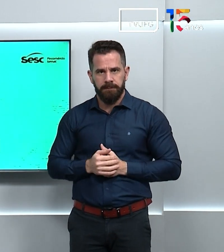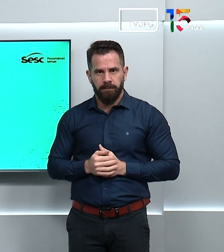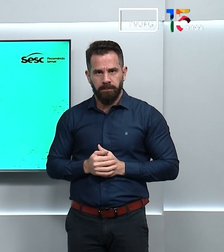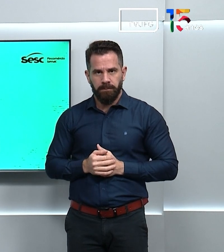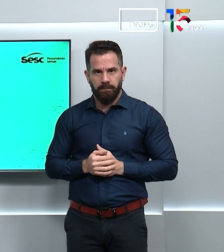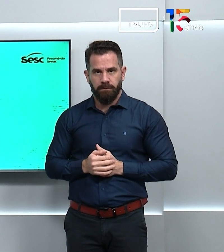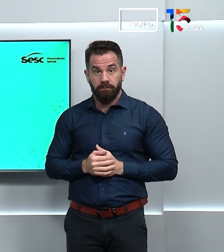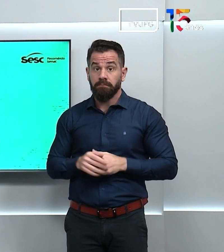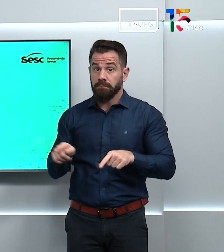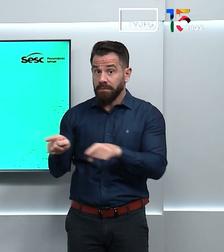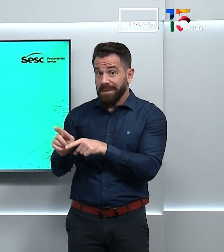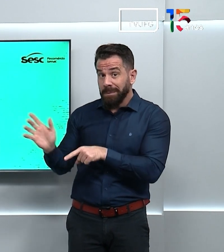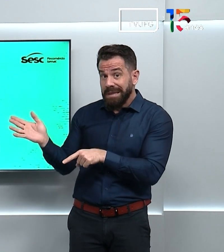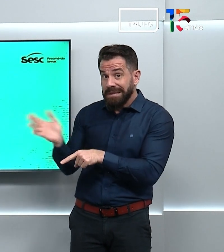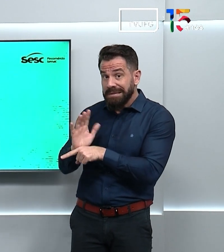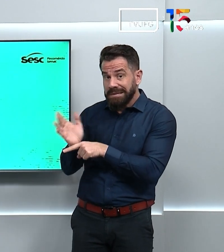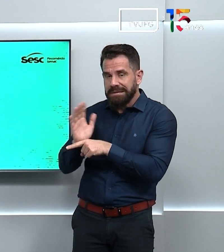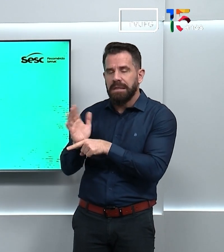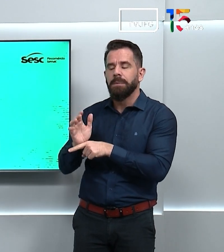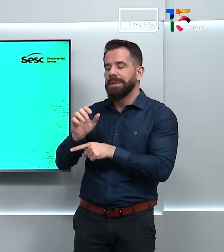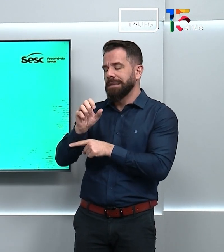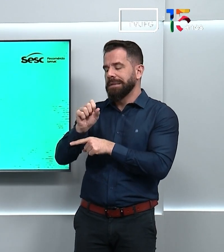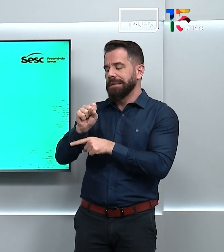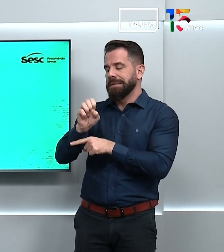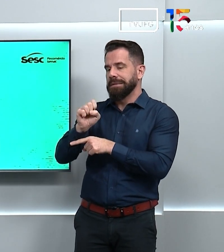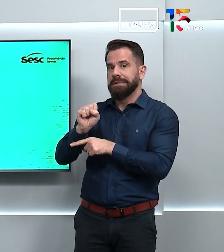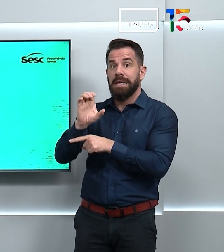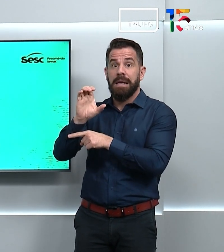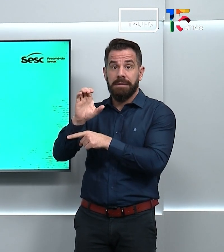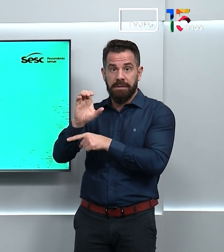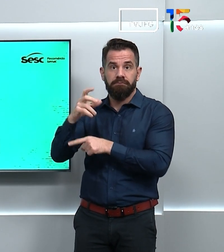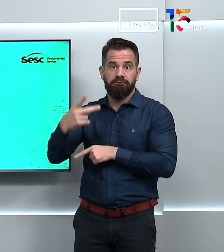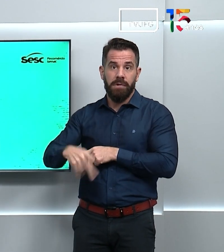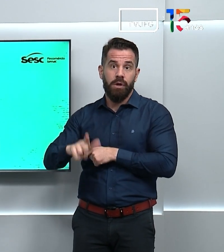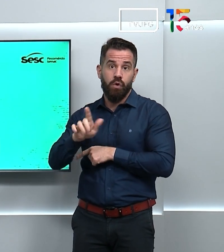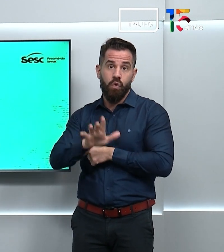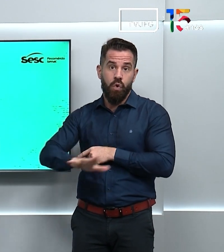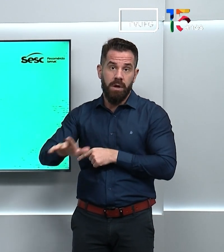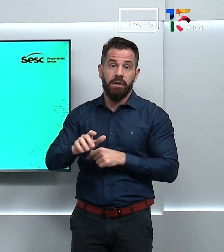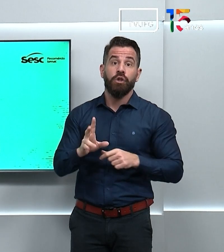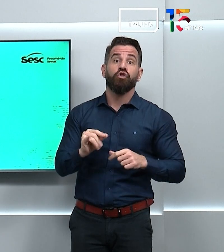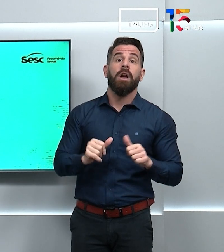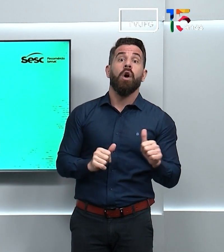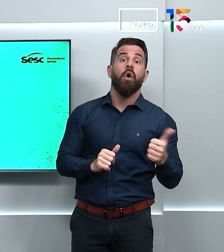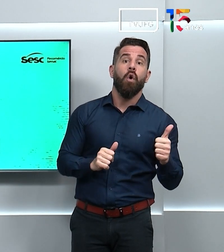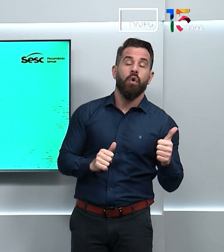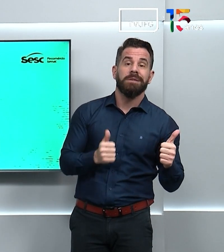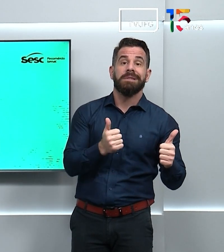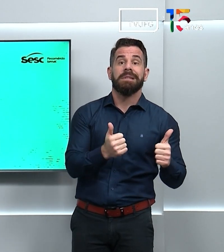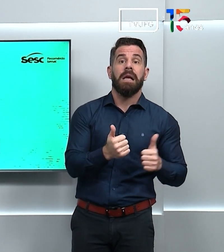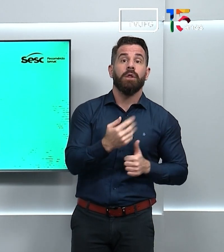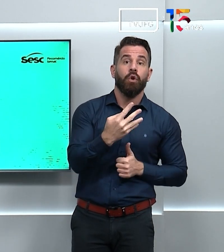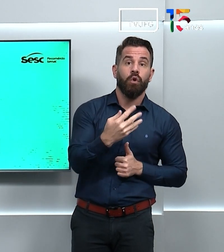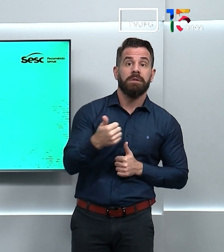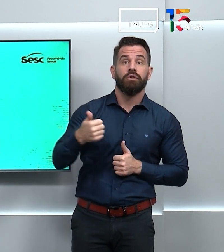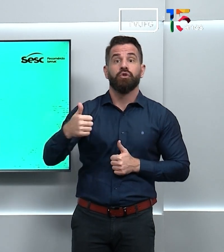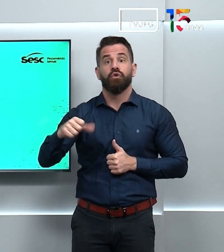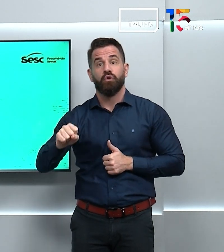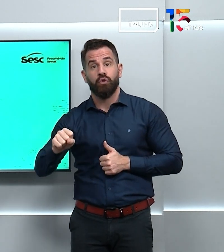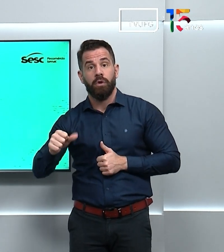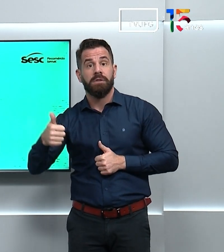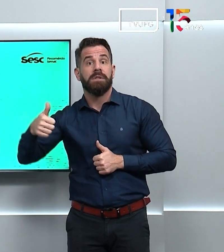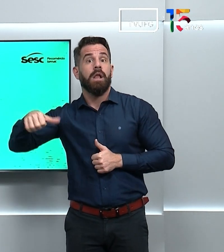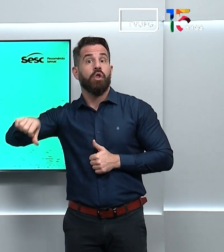Sesc Goiás recebe nos dias 11, 14, 18 e 19 de novembro